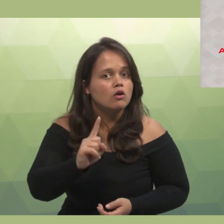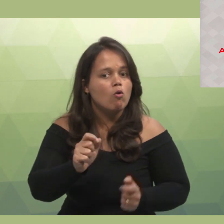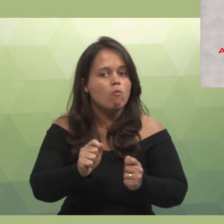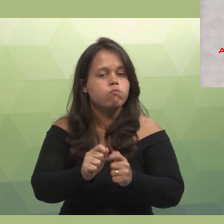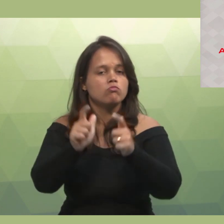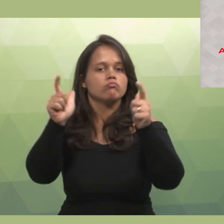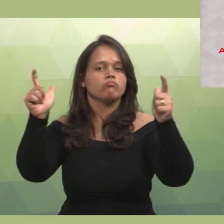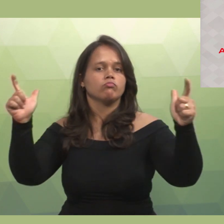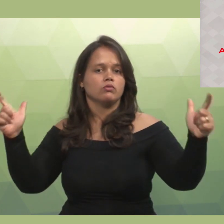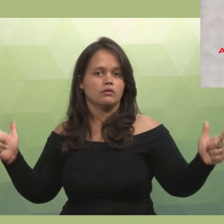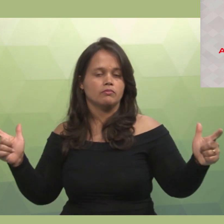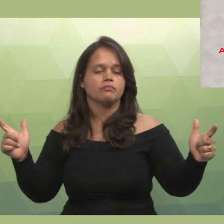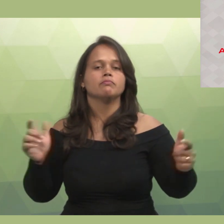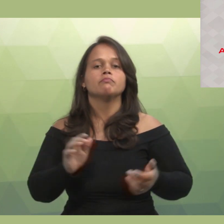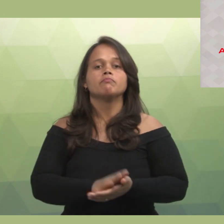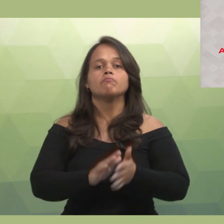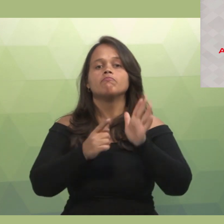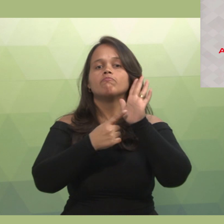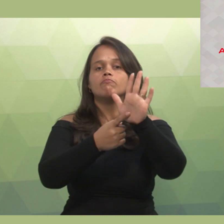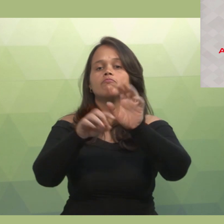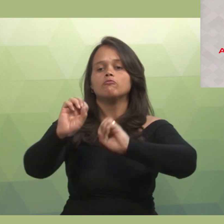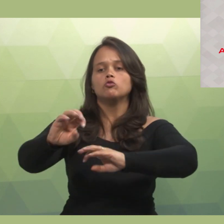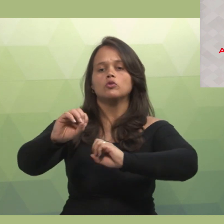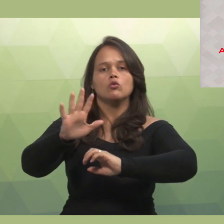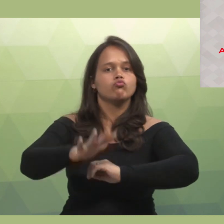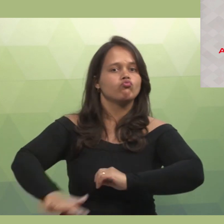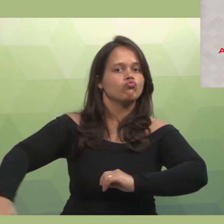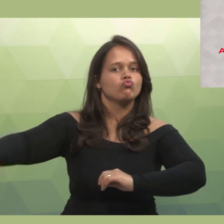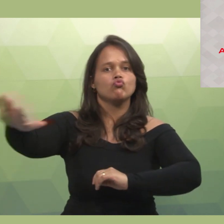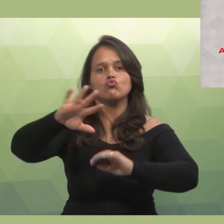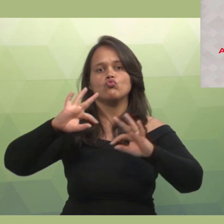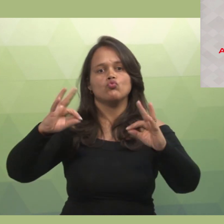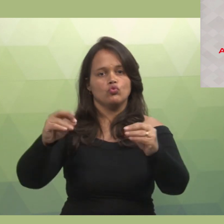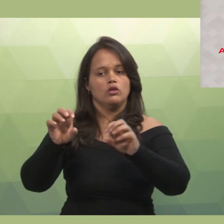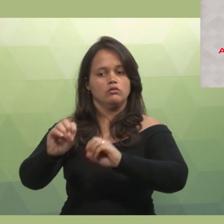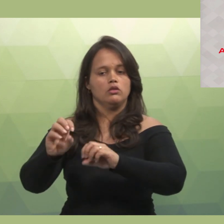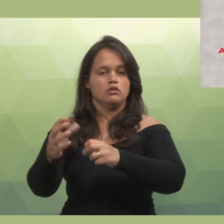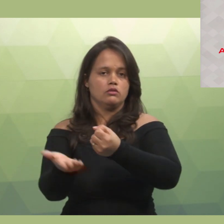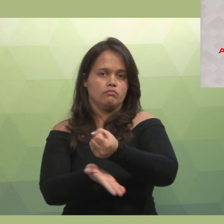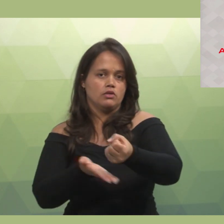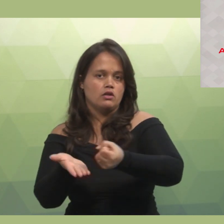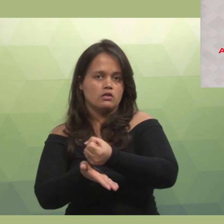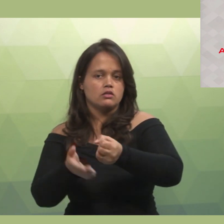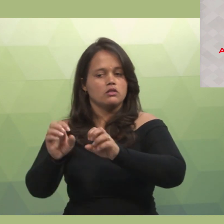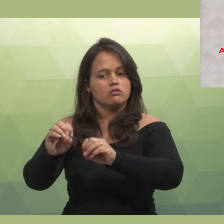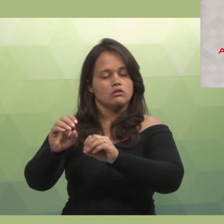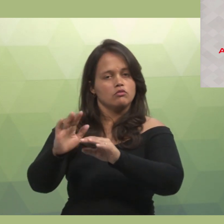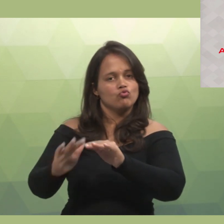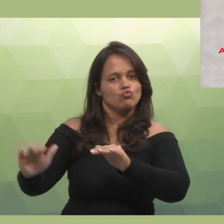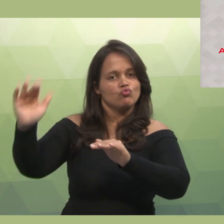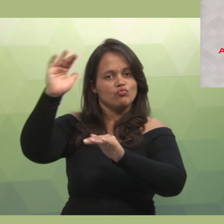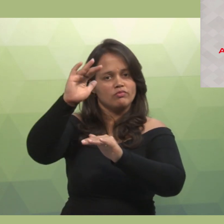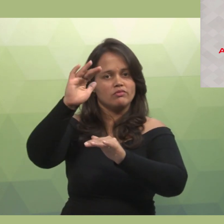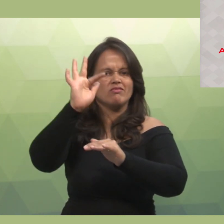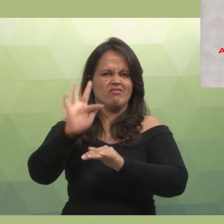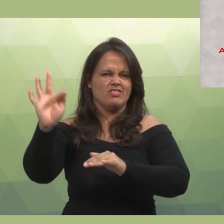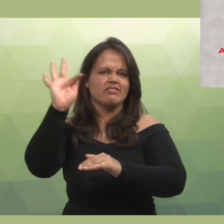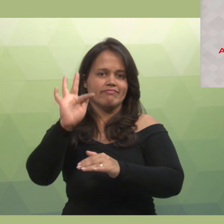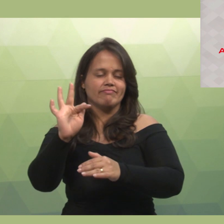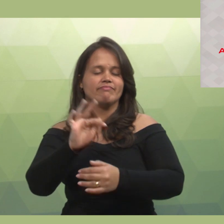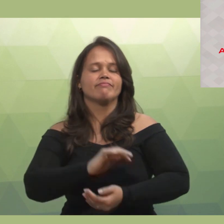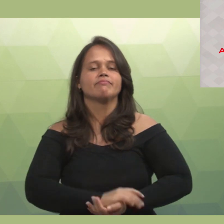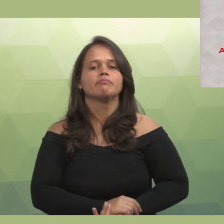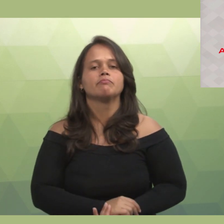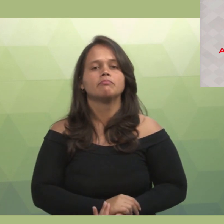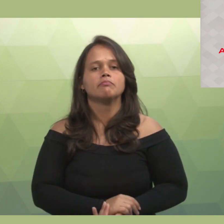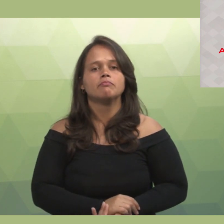esqueçam, tem nível abrangente. Ela trata a educação como um todo, trata da educação básica e trata